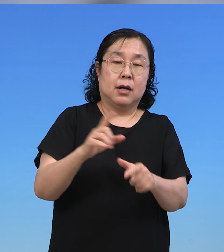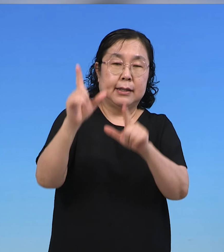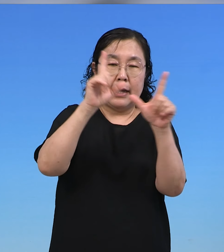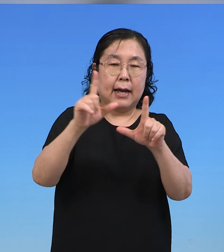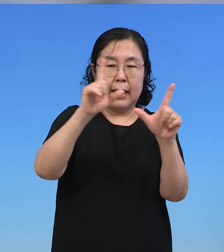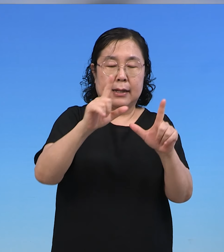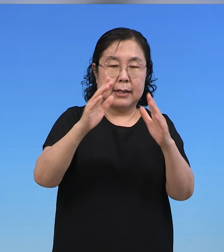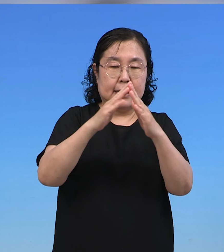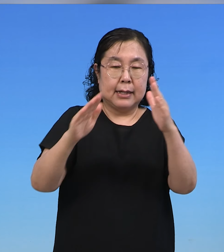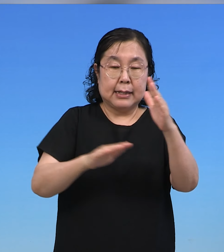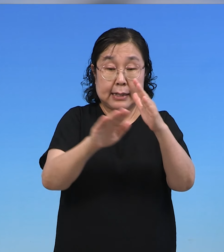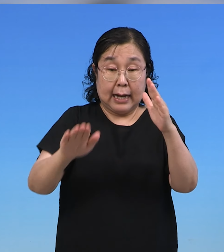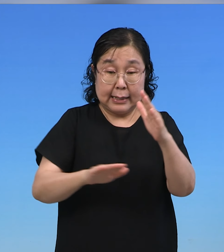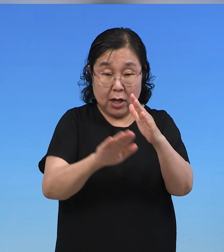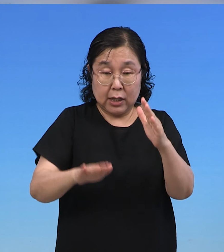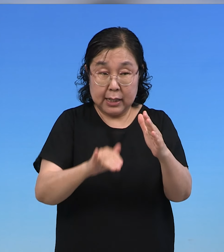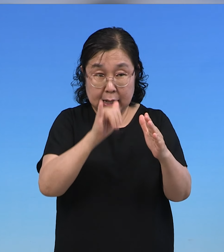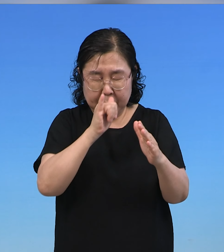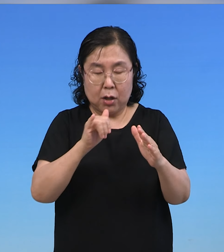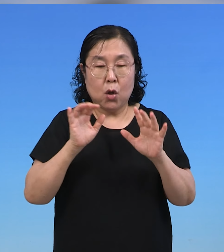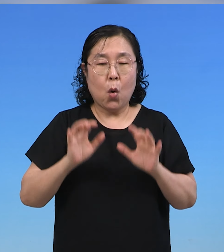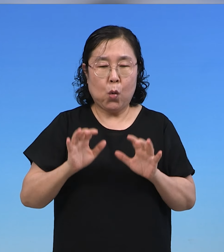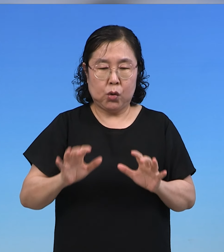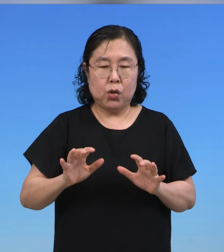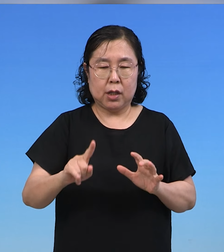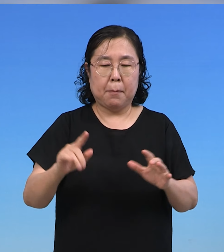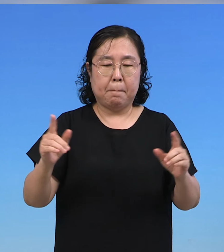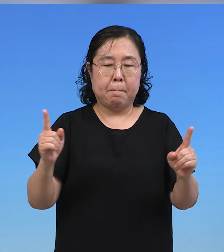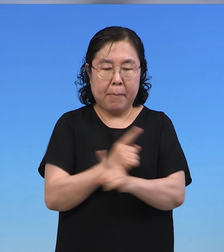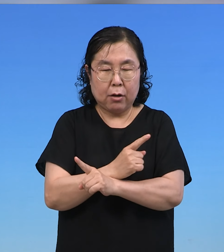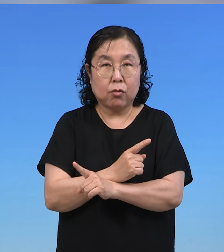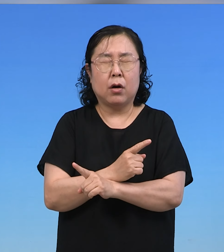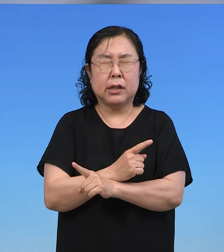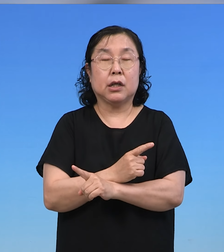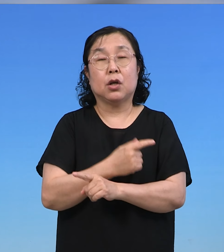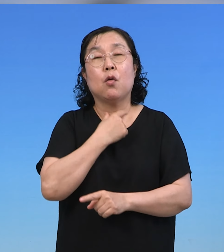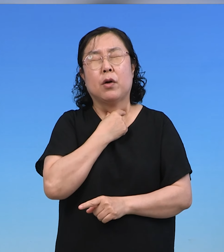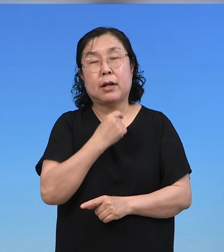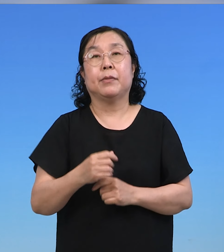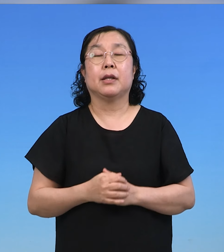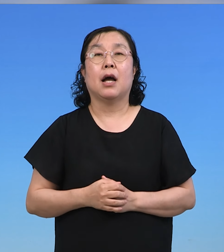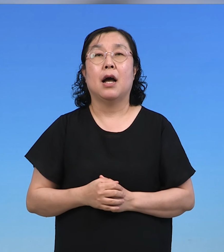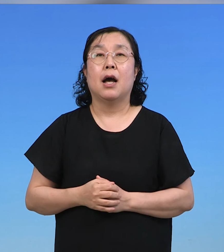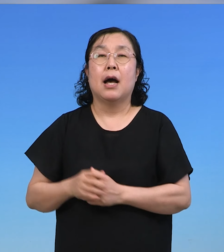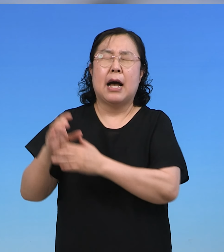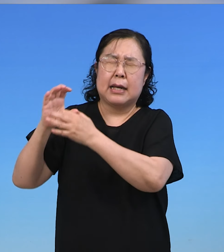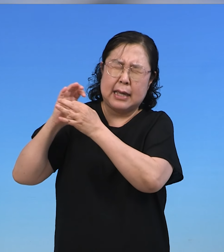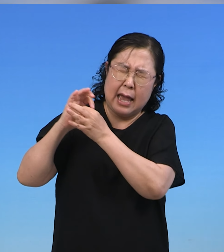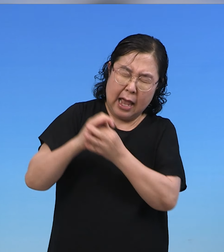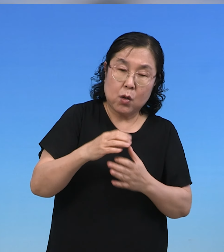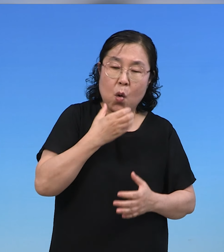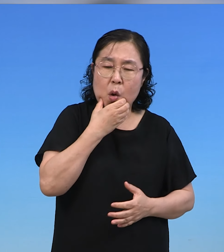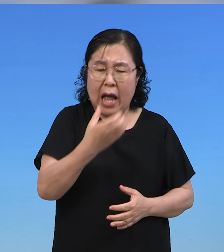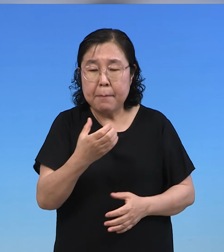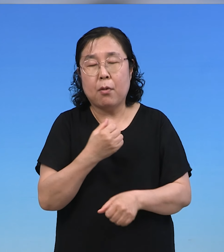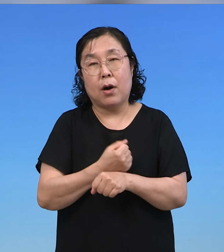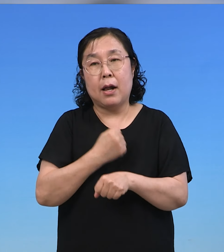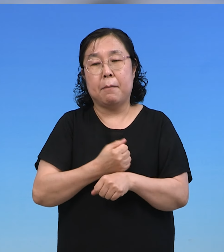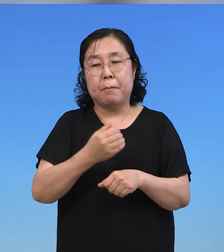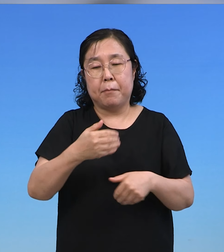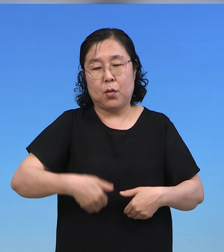그 가정을 뒤엎어 주시기를 원해요. 끝없이 양보하고 끝없이 희생하고. 그래서 예수 믿는 사람은 이런